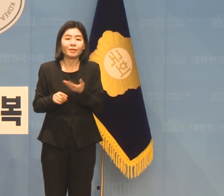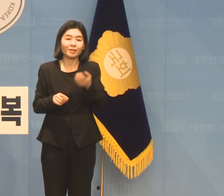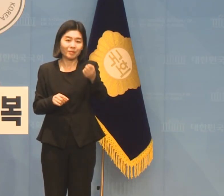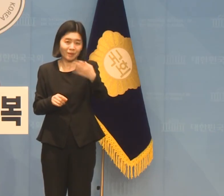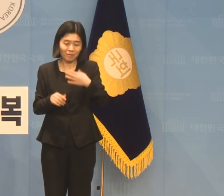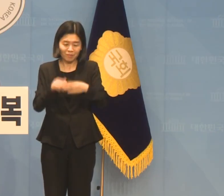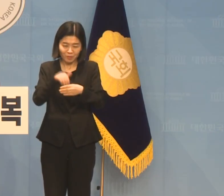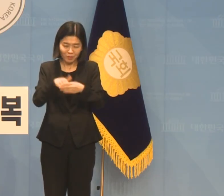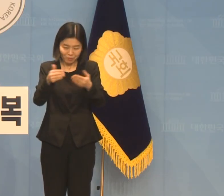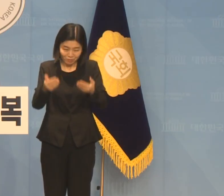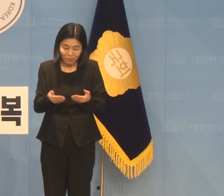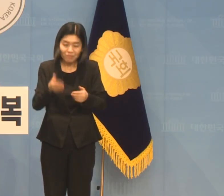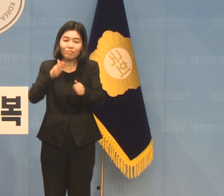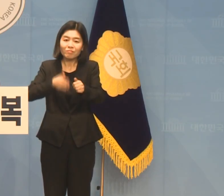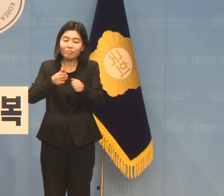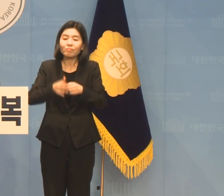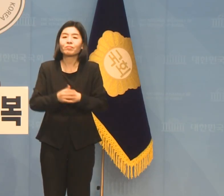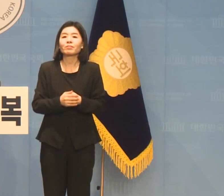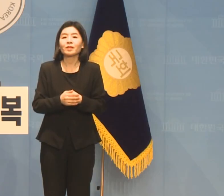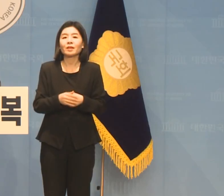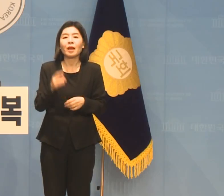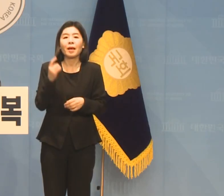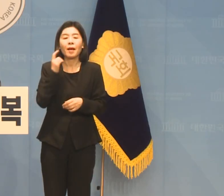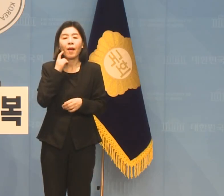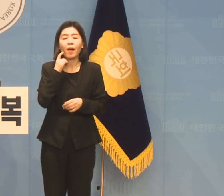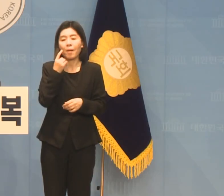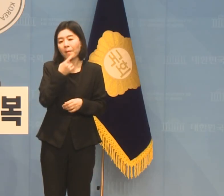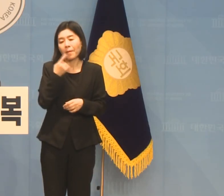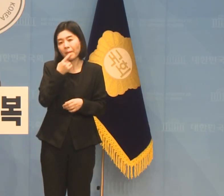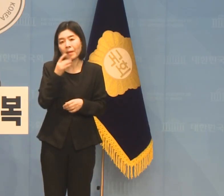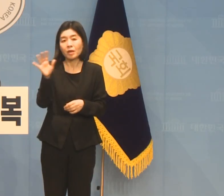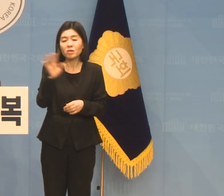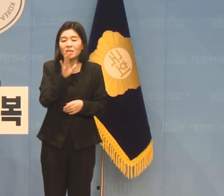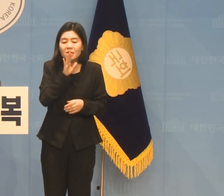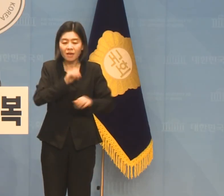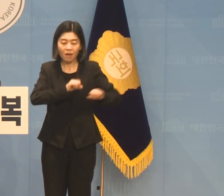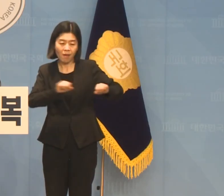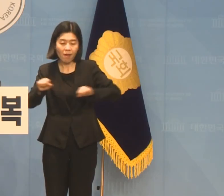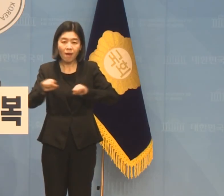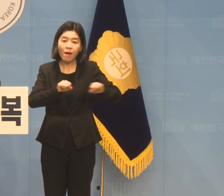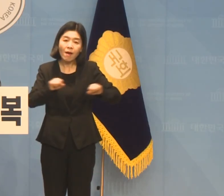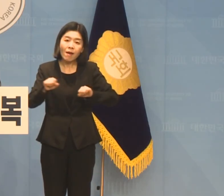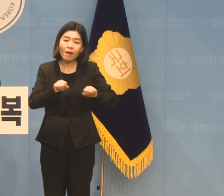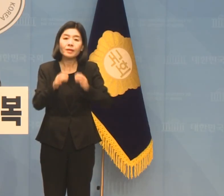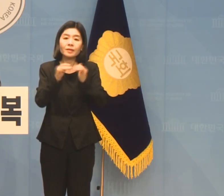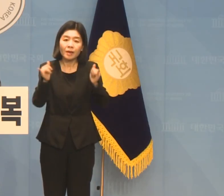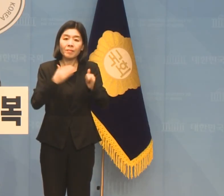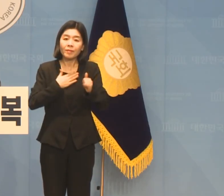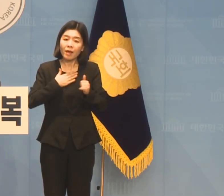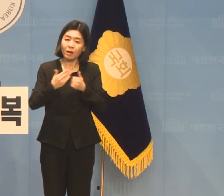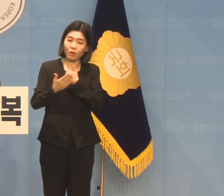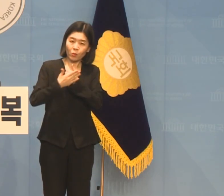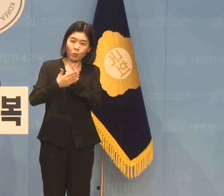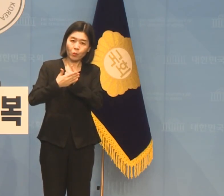주십시오. 거짓된 말꾼이 아닌 진정한 일꾼, 저 유정복의 손을